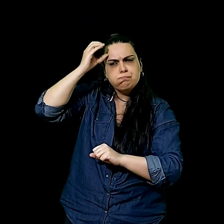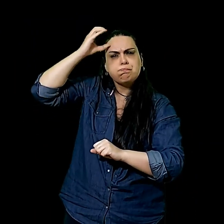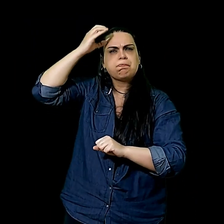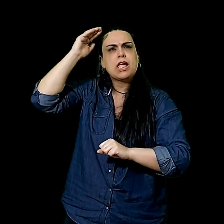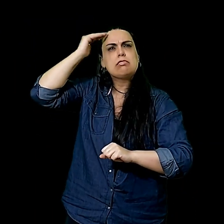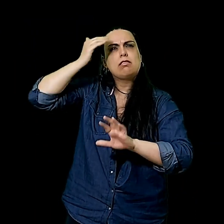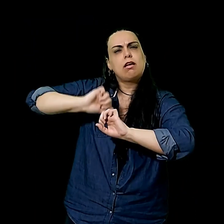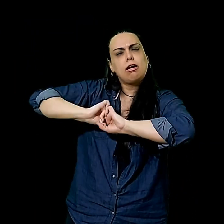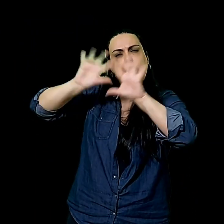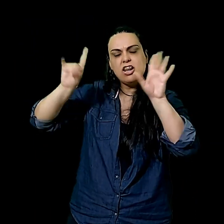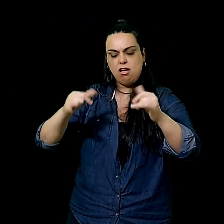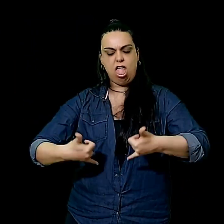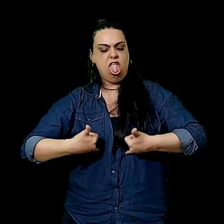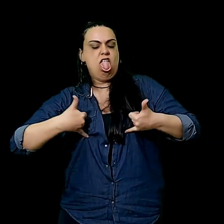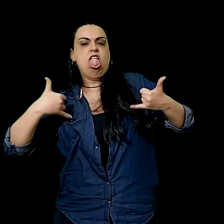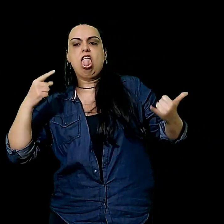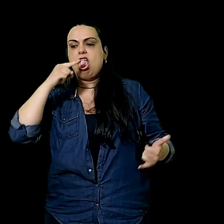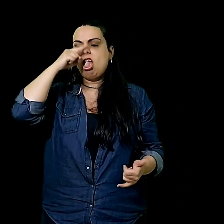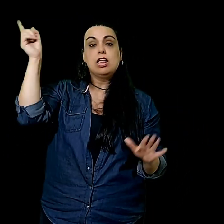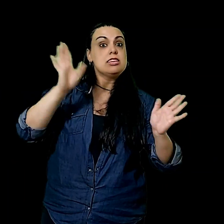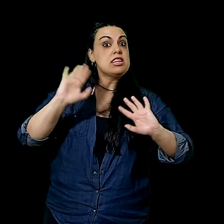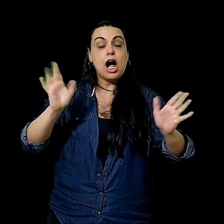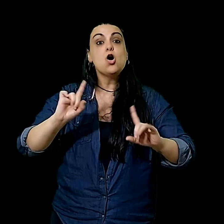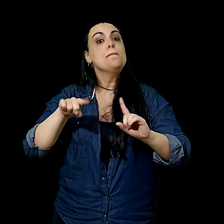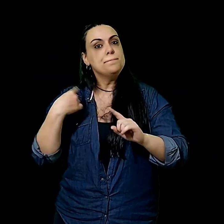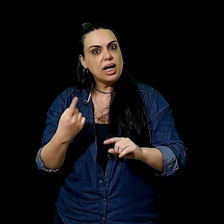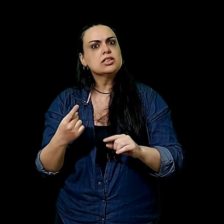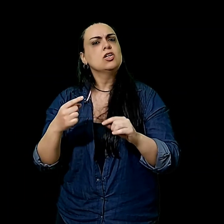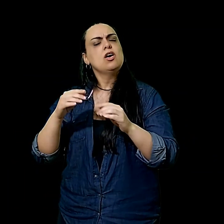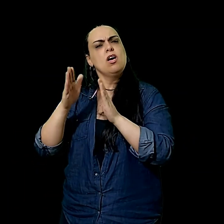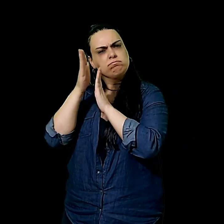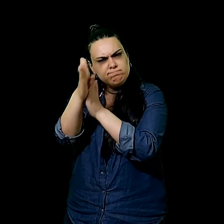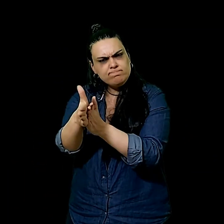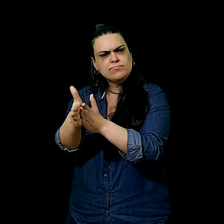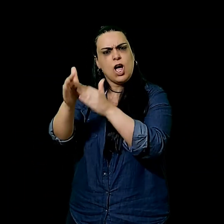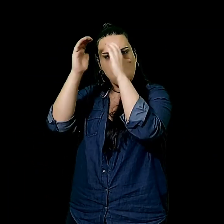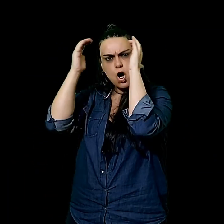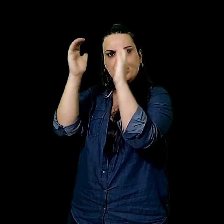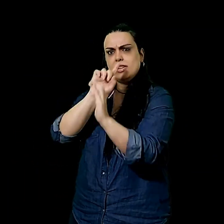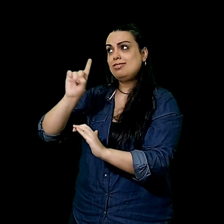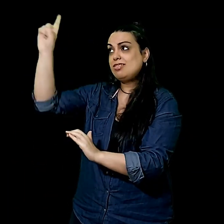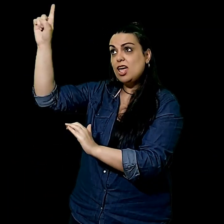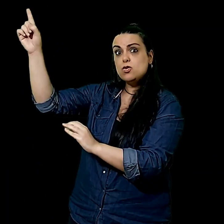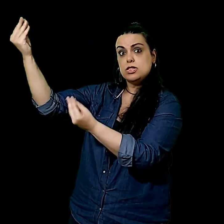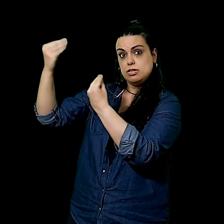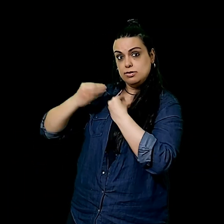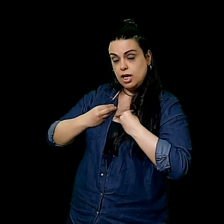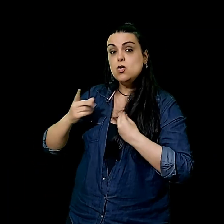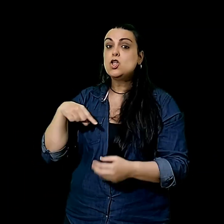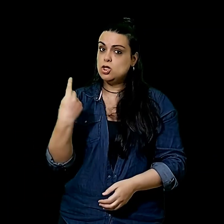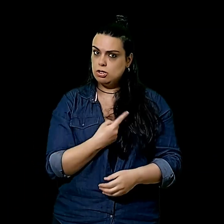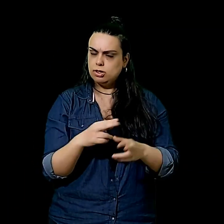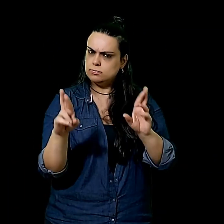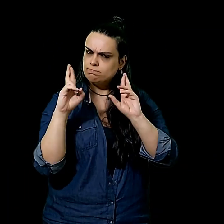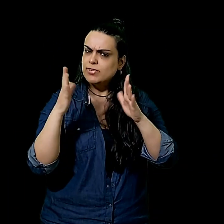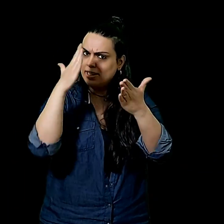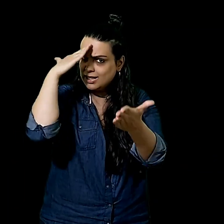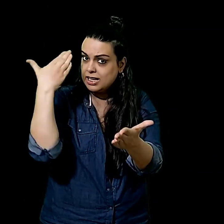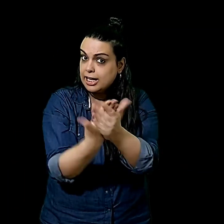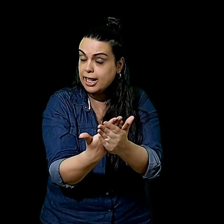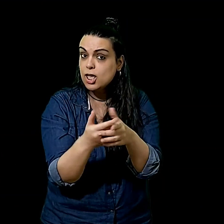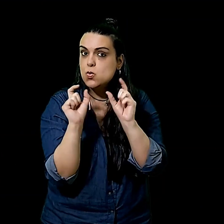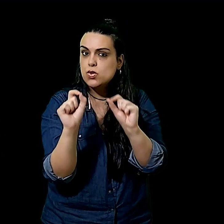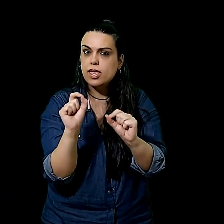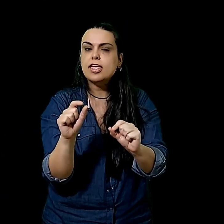entendimento, não para ficar vaidosos, mas para corresponder ao propósito daquilo que Deus nos confiou, para nós queremos crer então